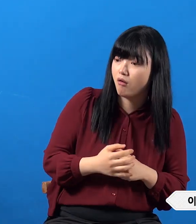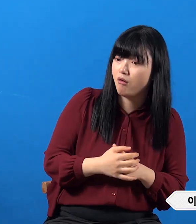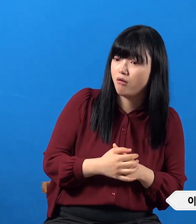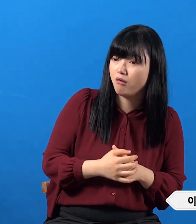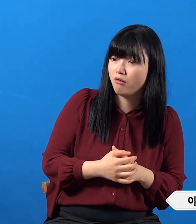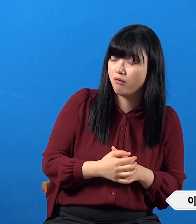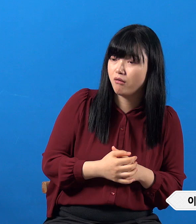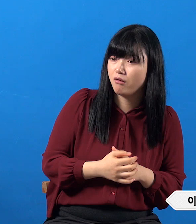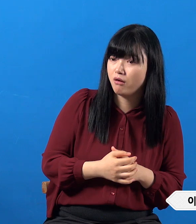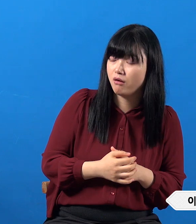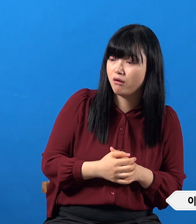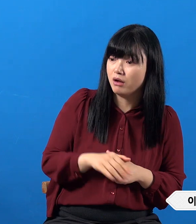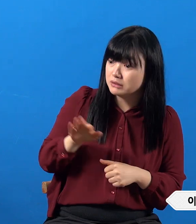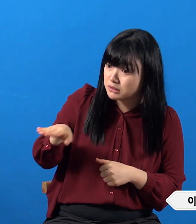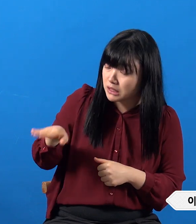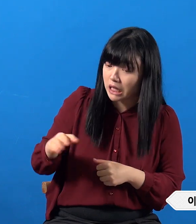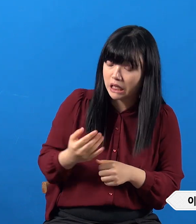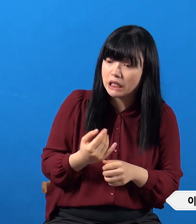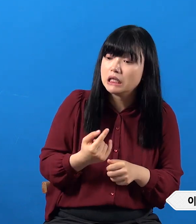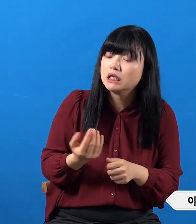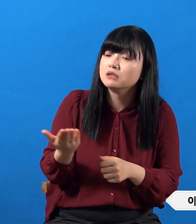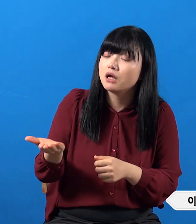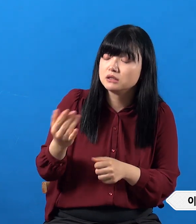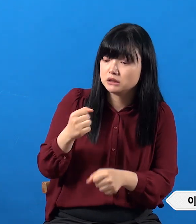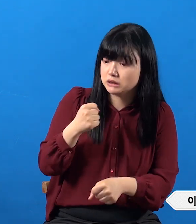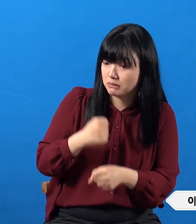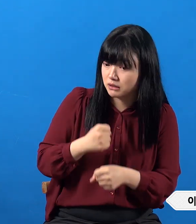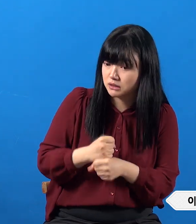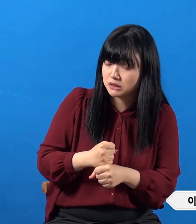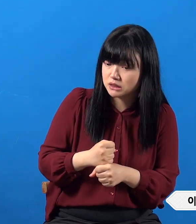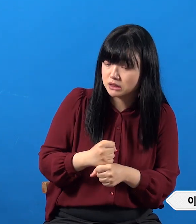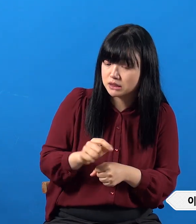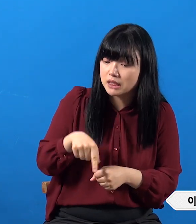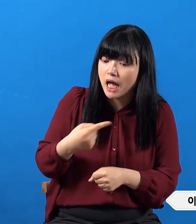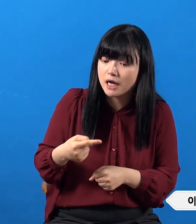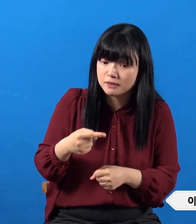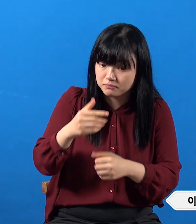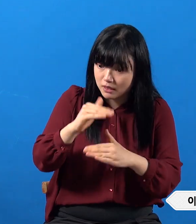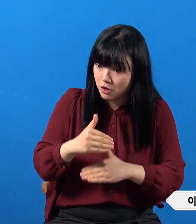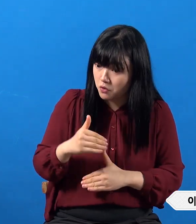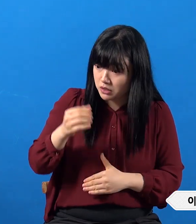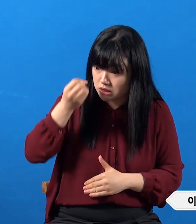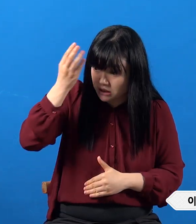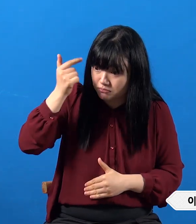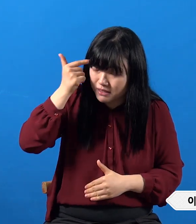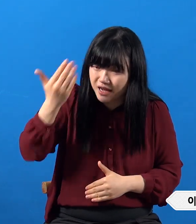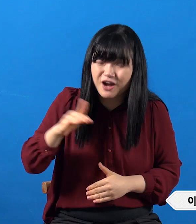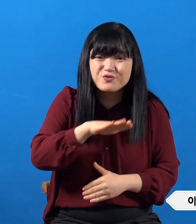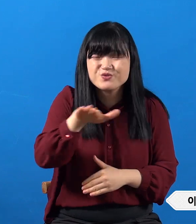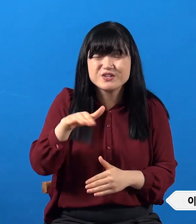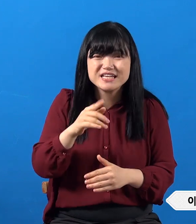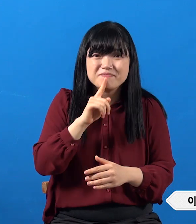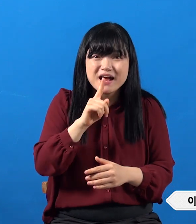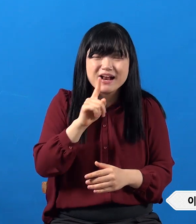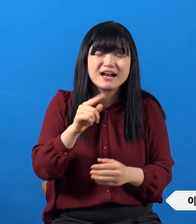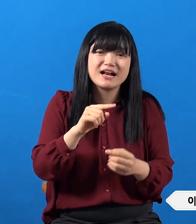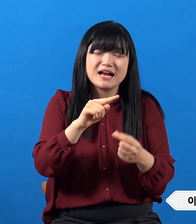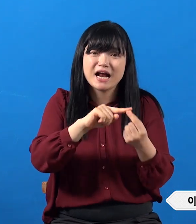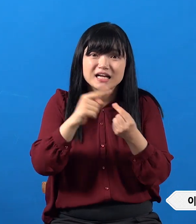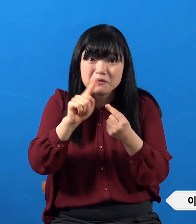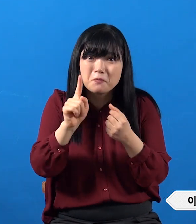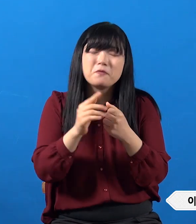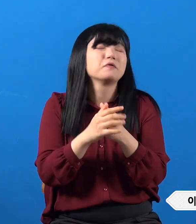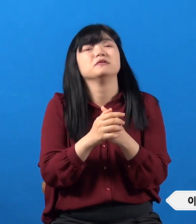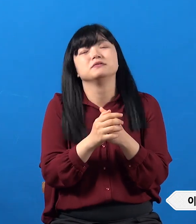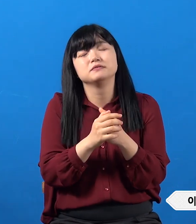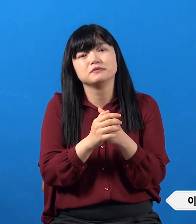말하기를, 당신이 쓰신 그 시의 그 다음 대목을 혹시 잊으셨나요? 자, 우리말 가사에 이렇게 되어 있어요. 어떻게